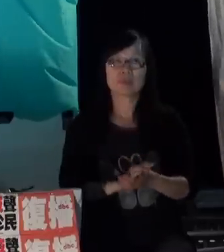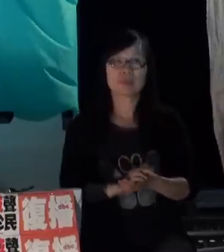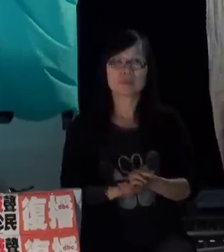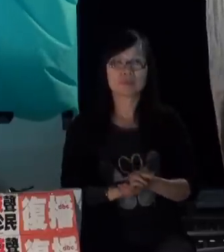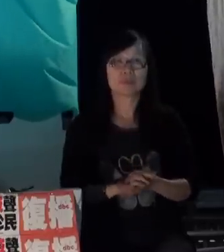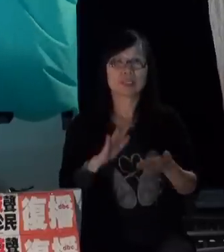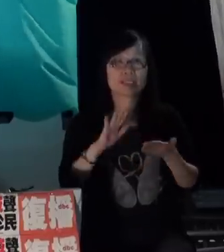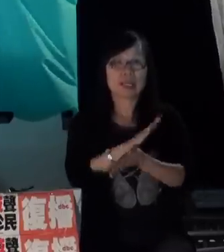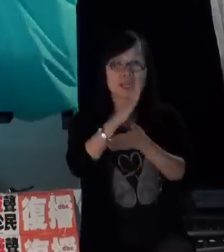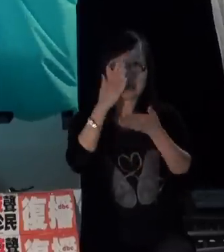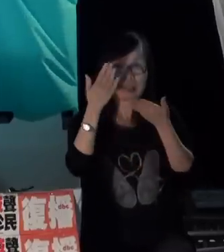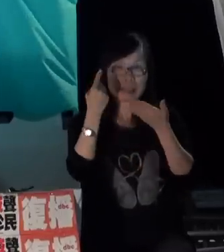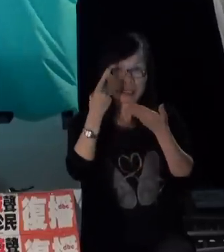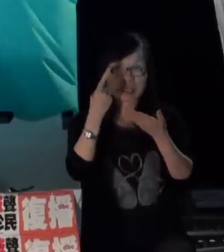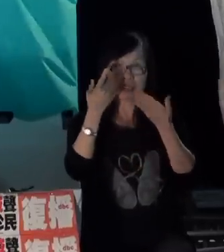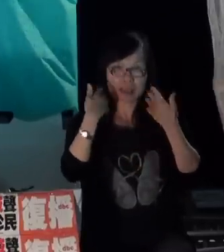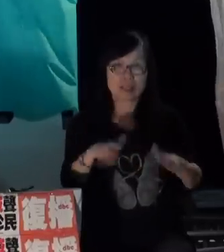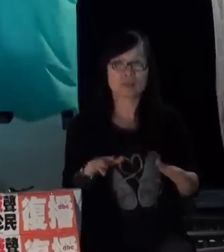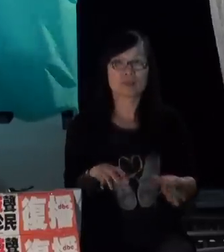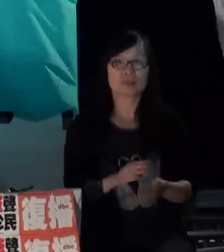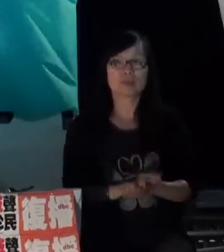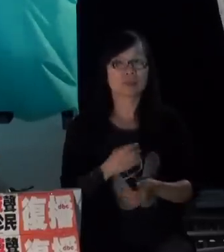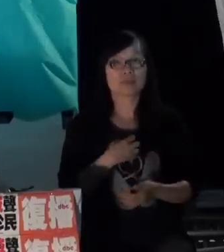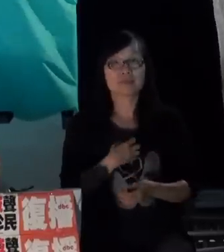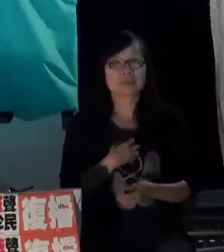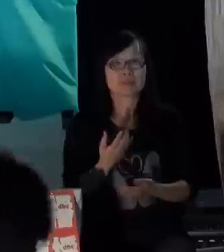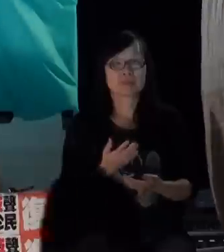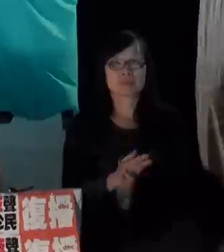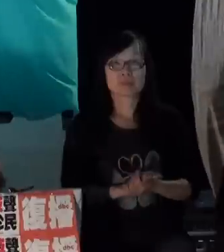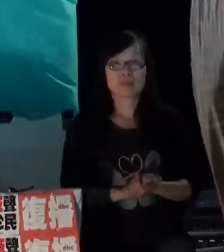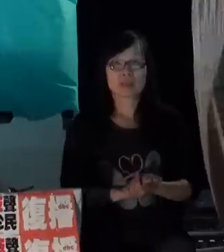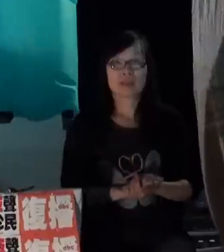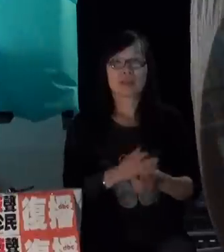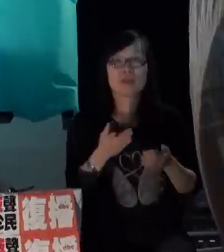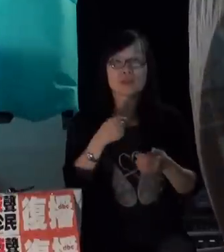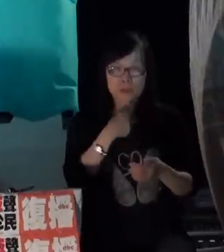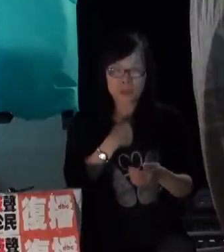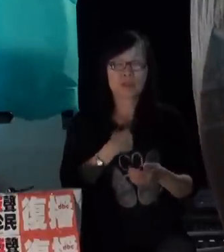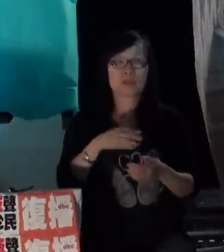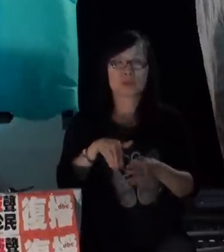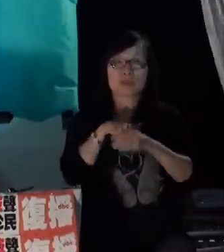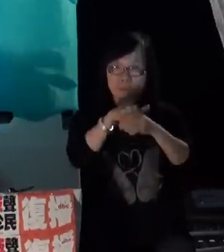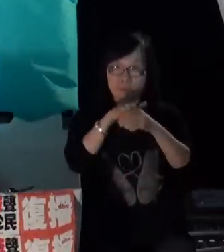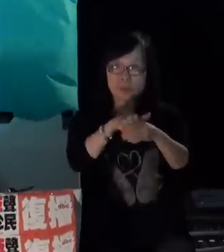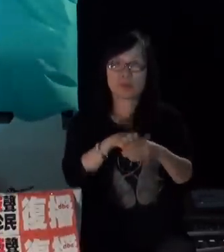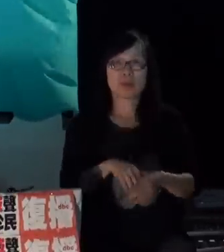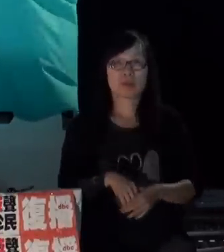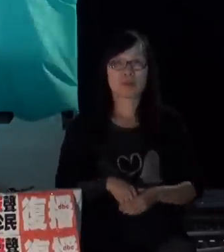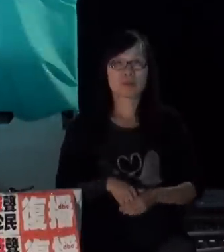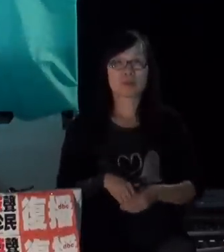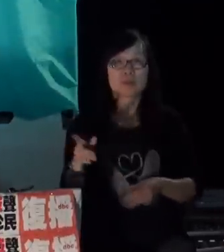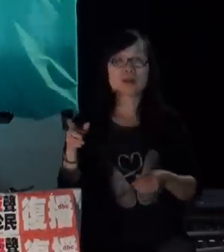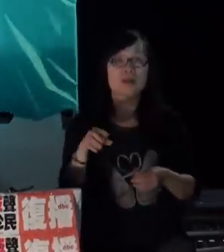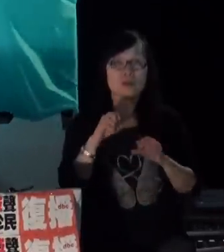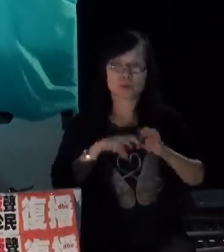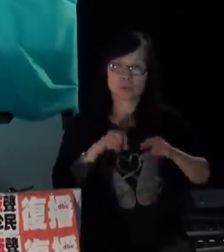行㗎啦。 哦，一年之後就要申報。 係。 即係結果都係申報啫，即係氹住你。 咁申報佢又話好寬鬆，